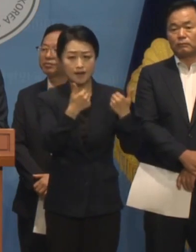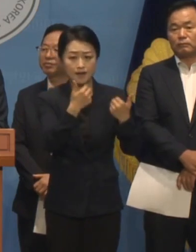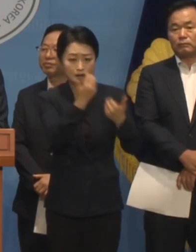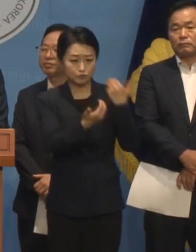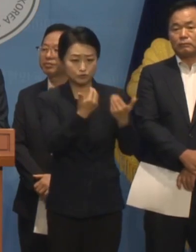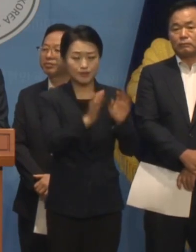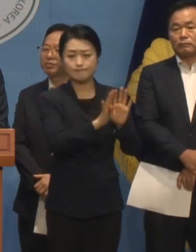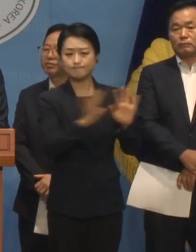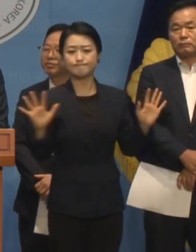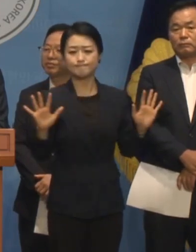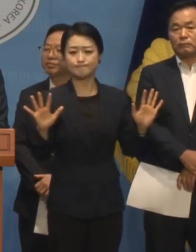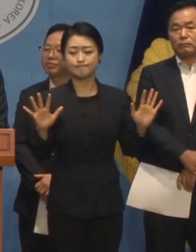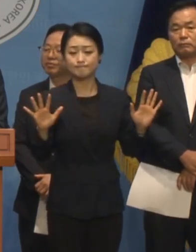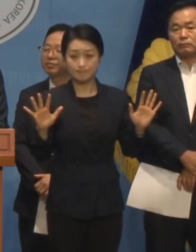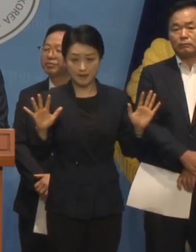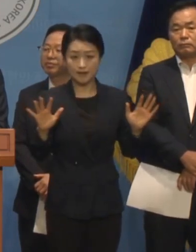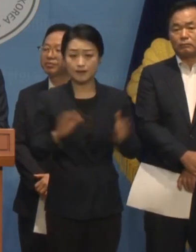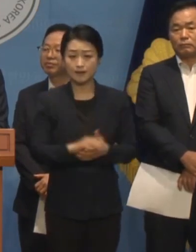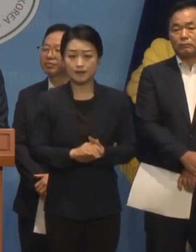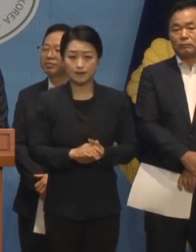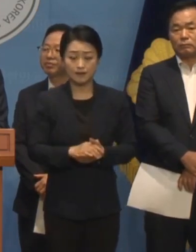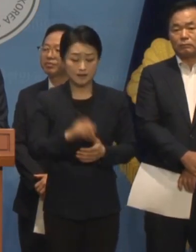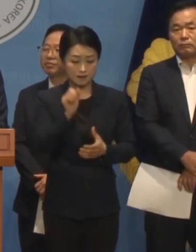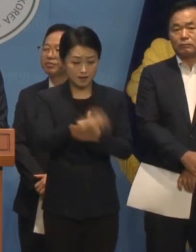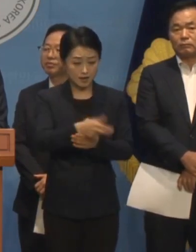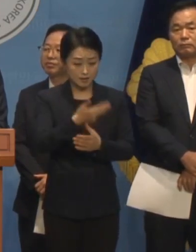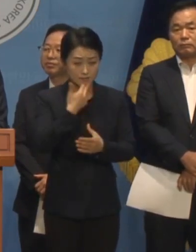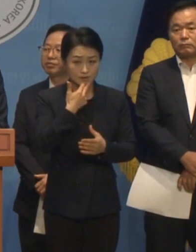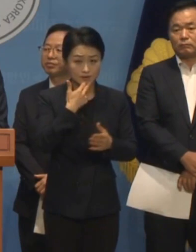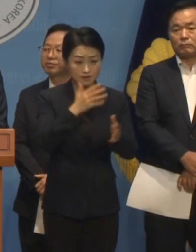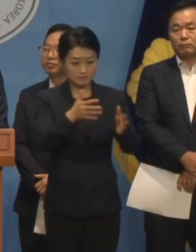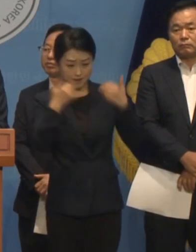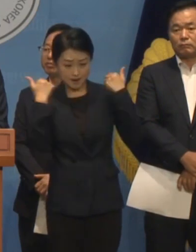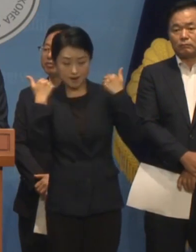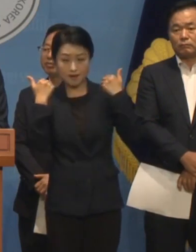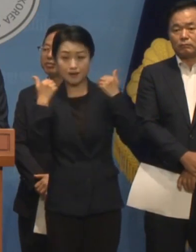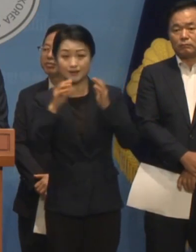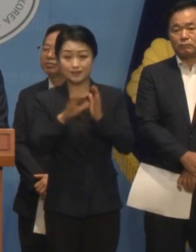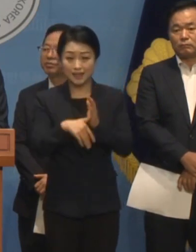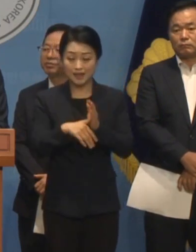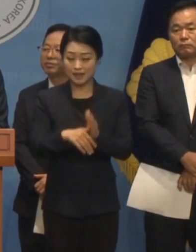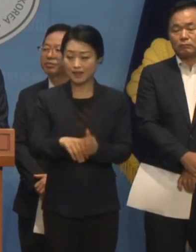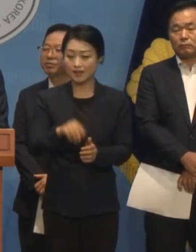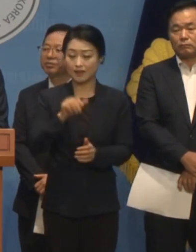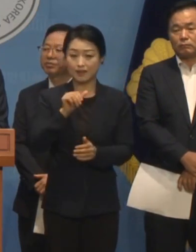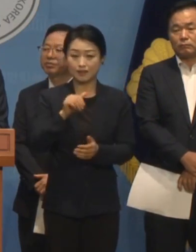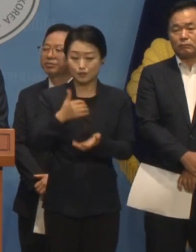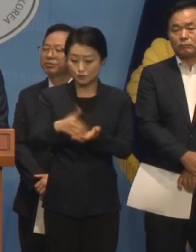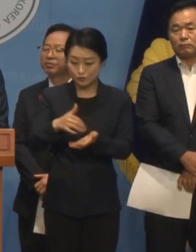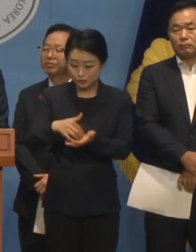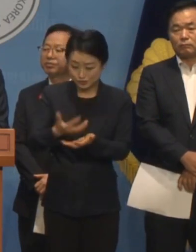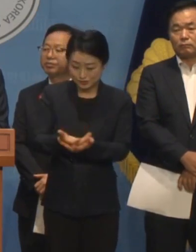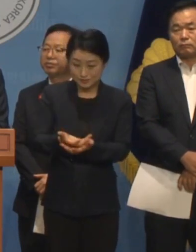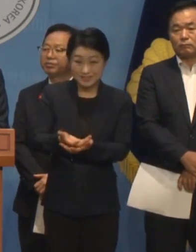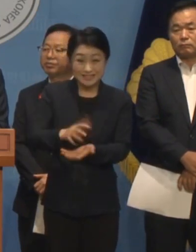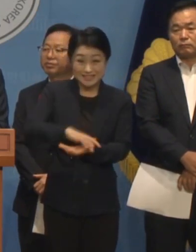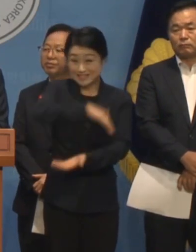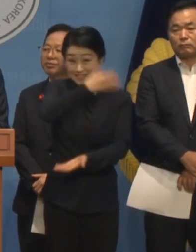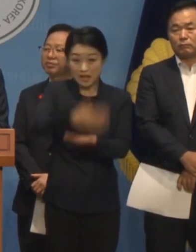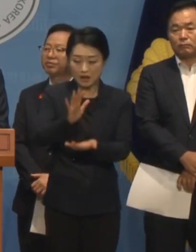했고 허락도 받지 않고 들어온 그 정치검찰이 나갈 때는 A4 용지 몇 장만을